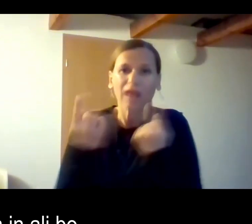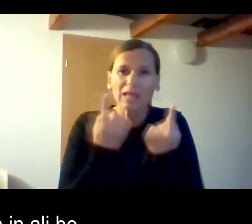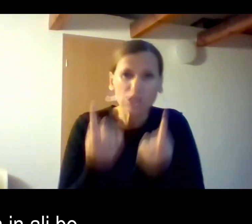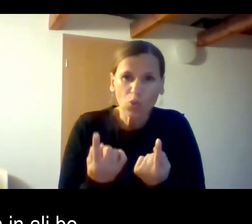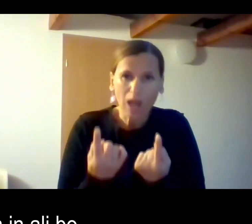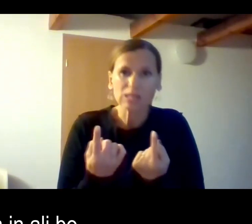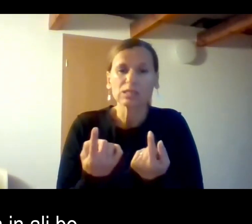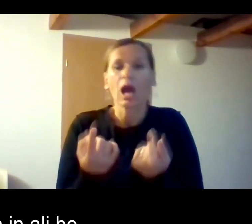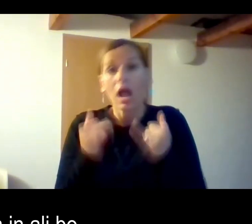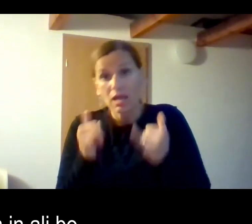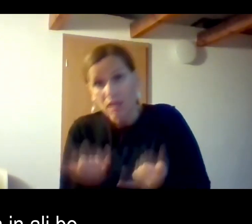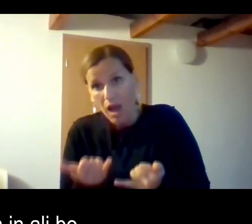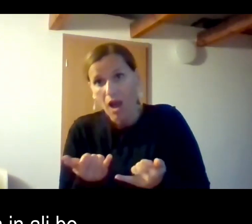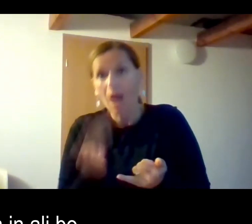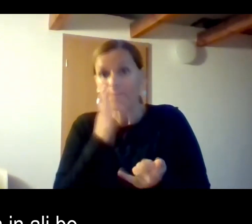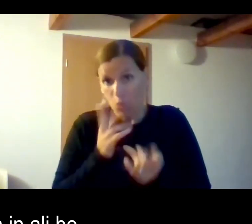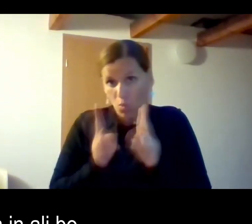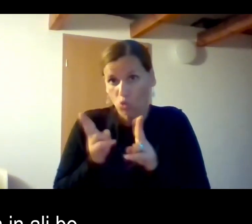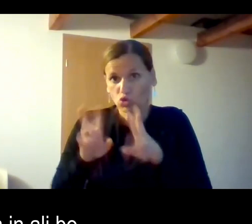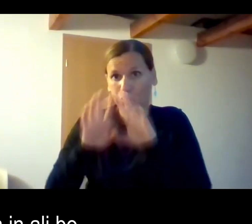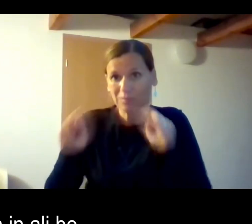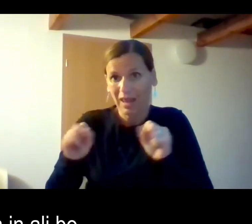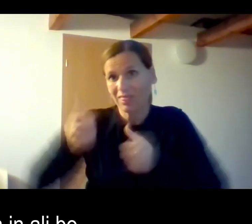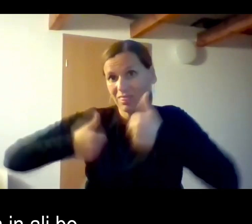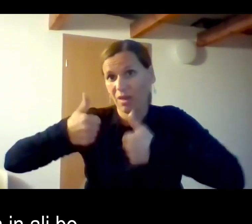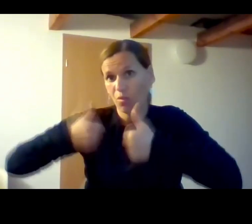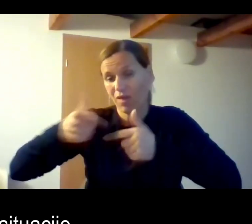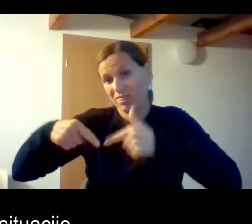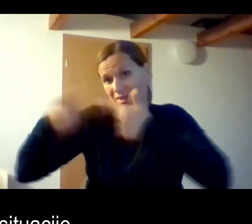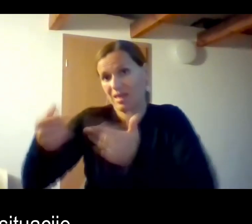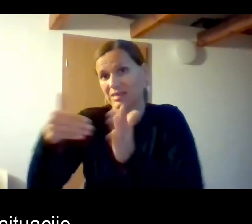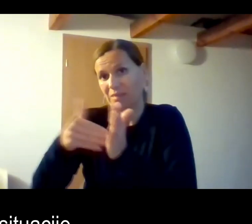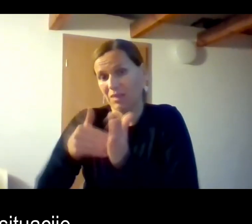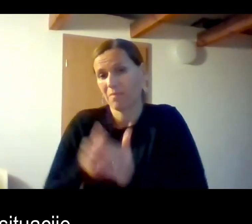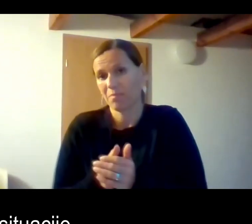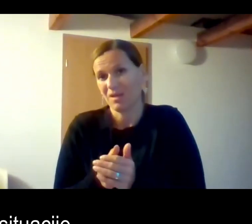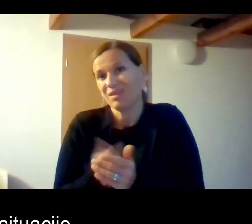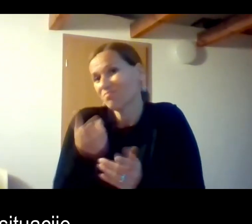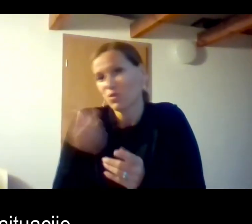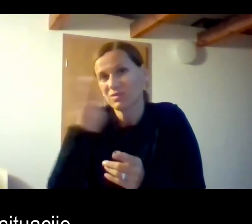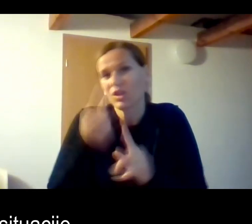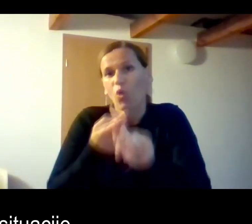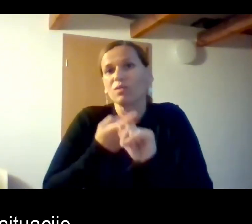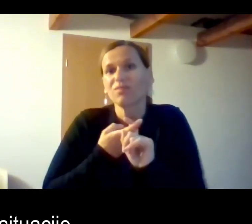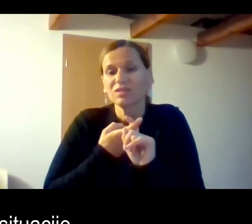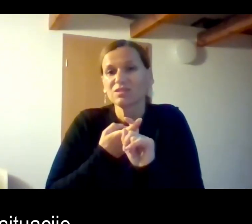bo tekmovanje lahko izpeljano. Odvisno je predvsem od